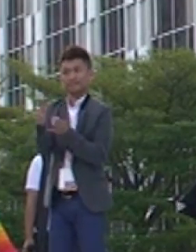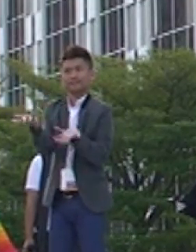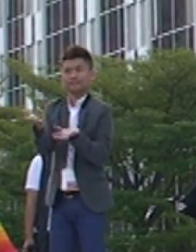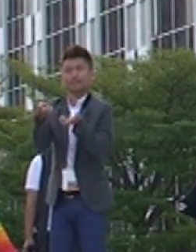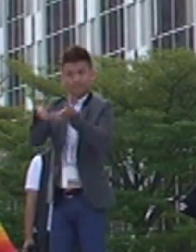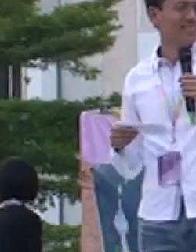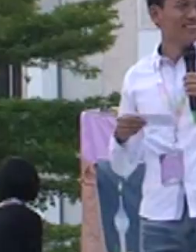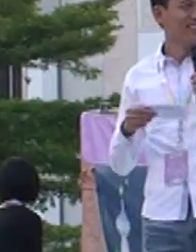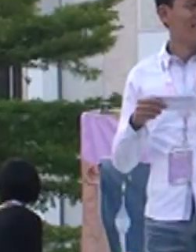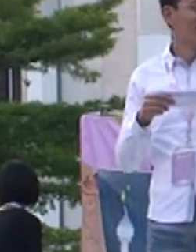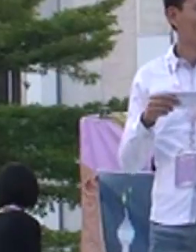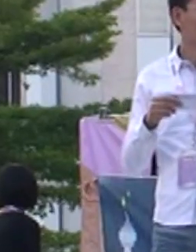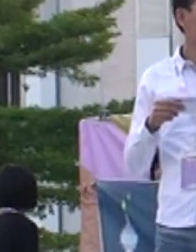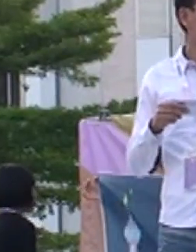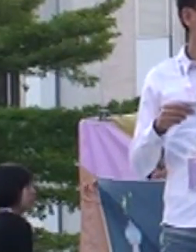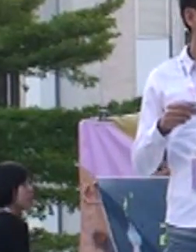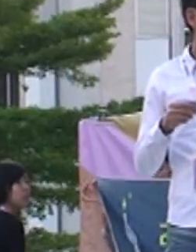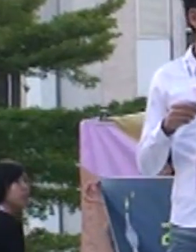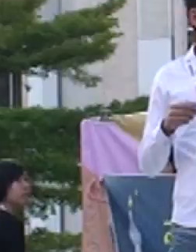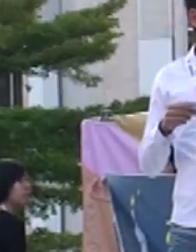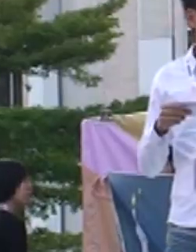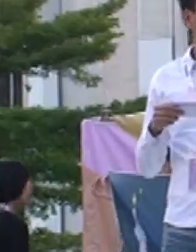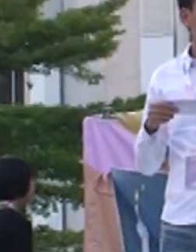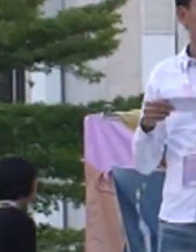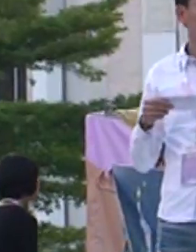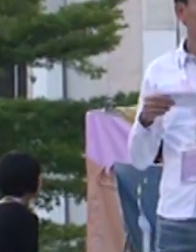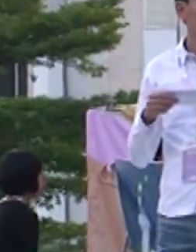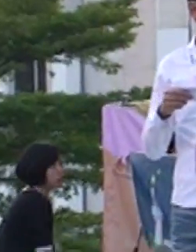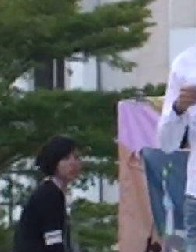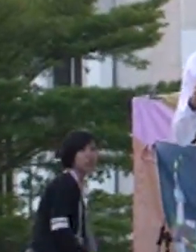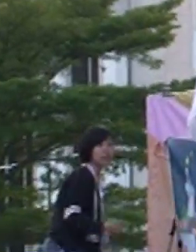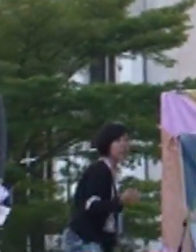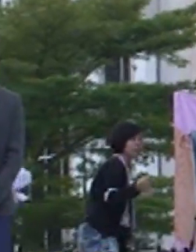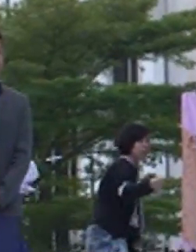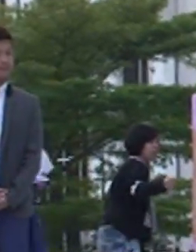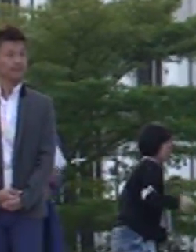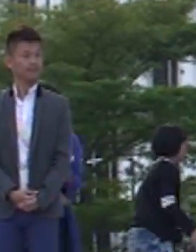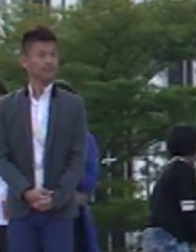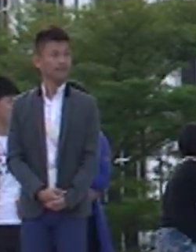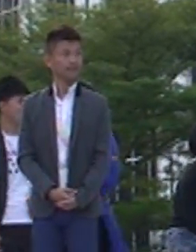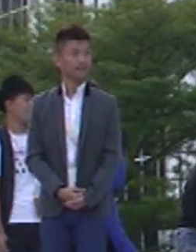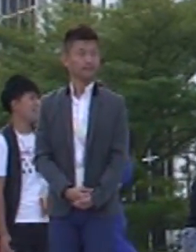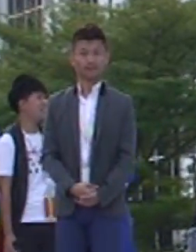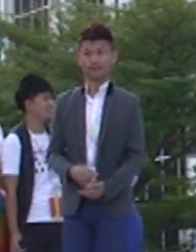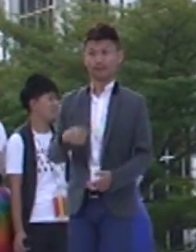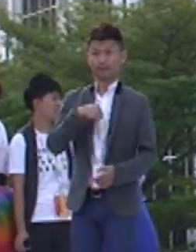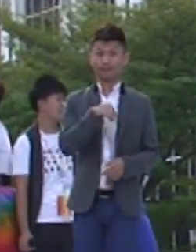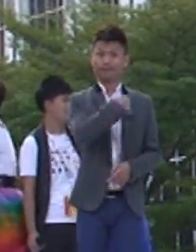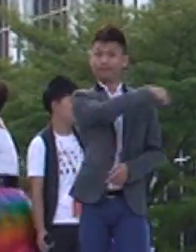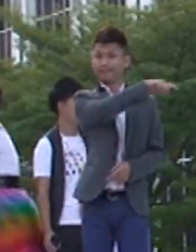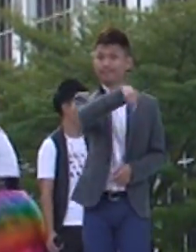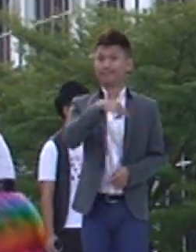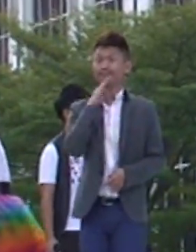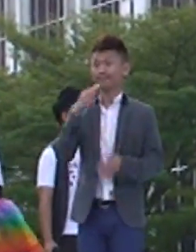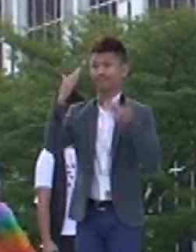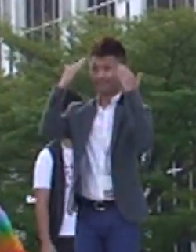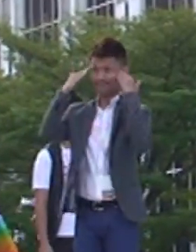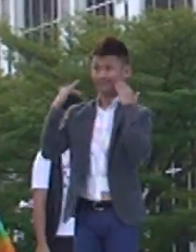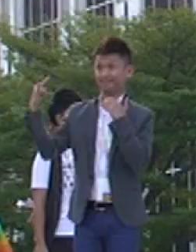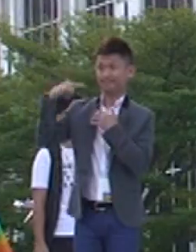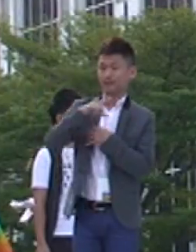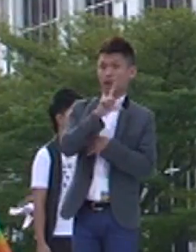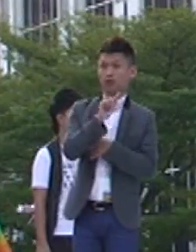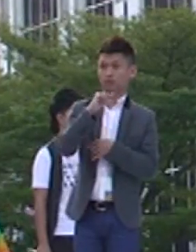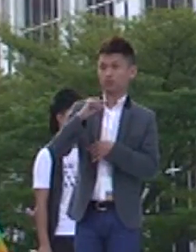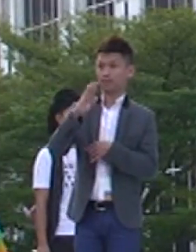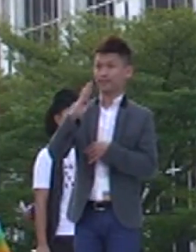常重要的。 한국에서온 LGBT 인권운동가들입니다。 我们是来自韩国的